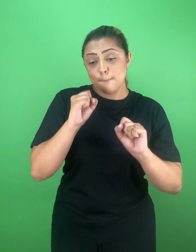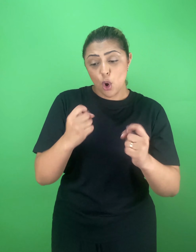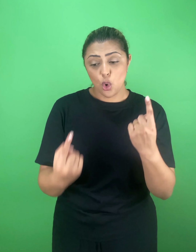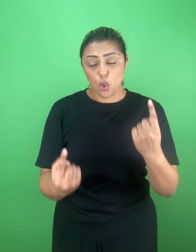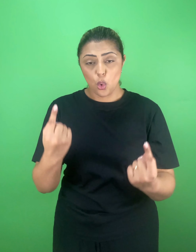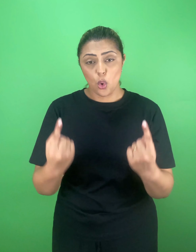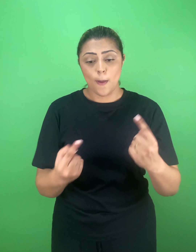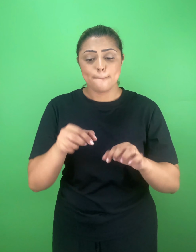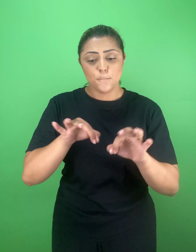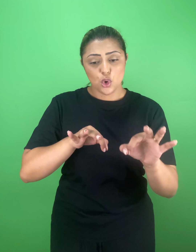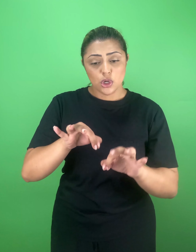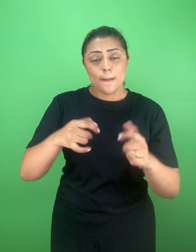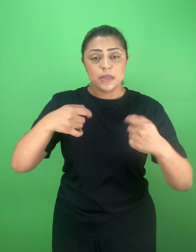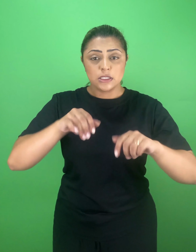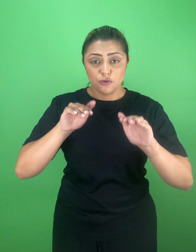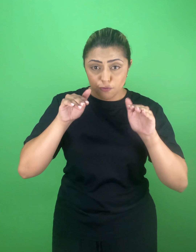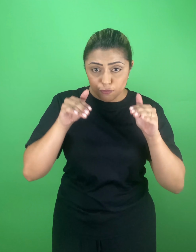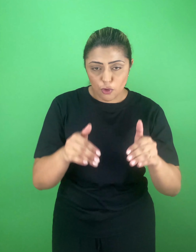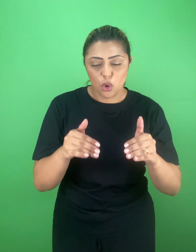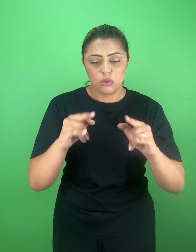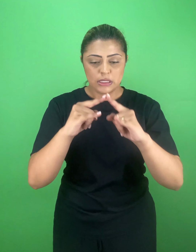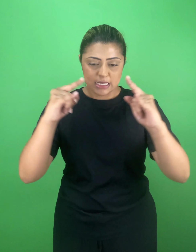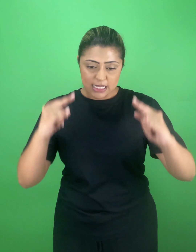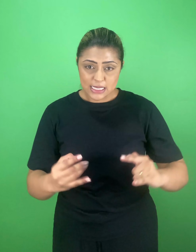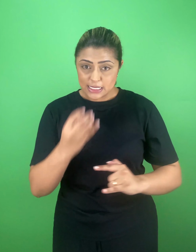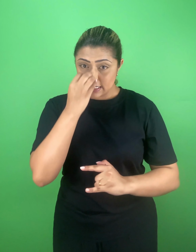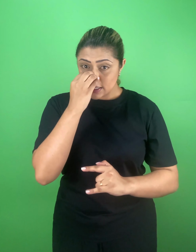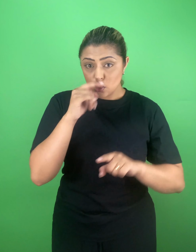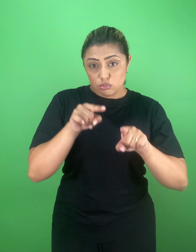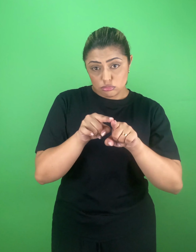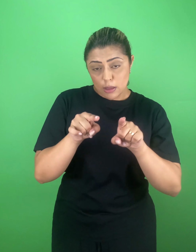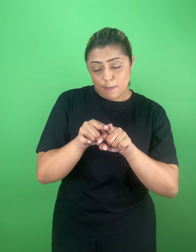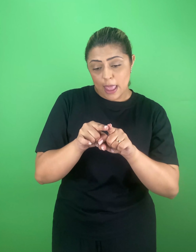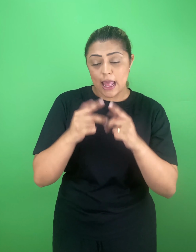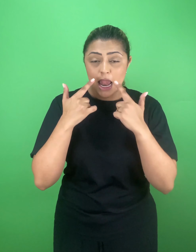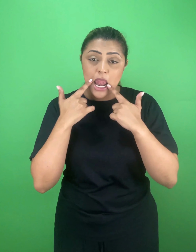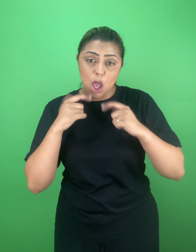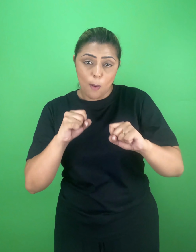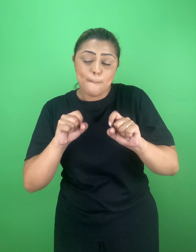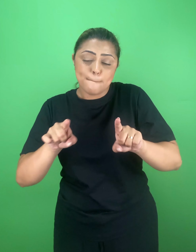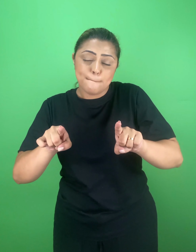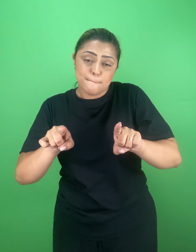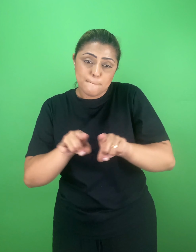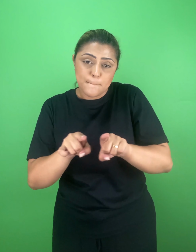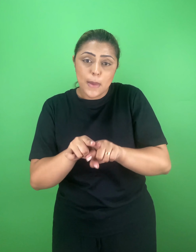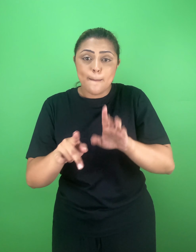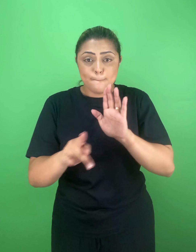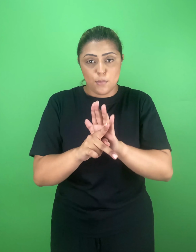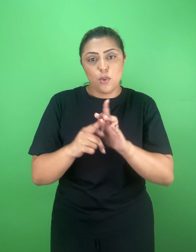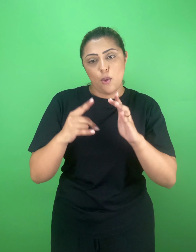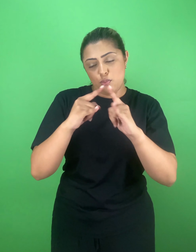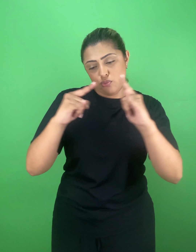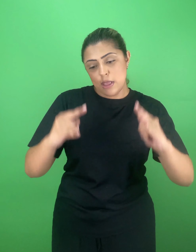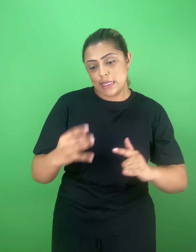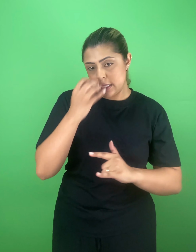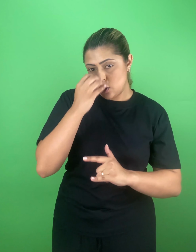relacionados ao circo e à linguagem circense Os projetos podem ter como objetivo 1. Montagem,